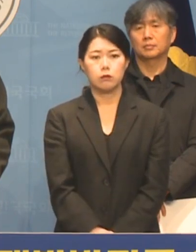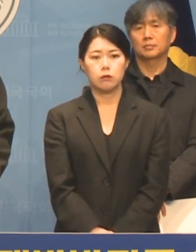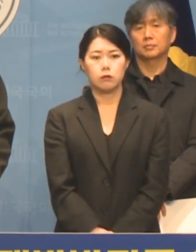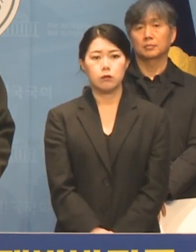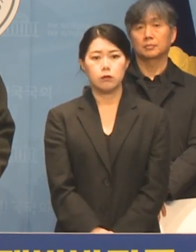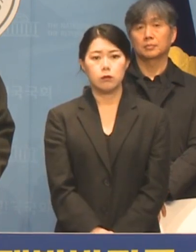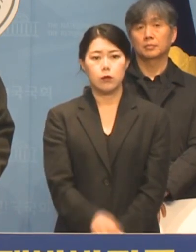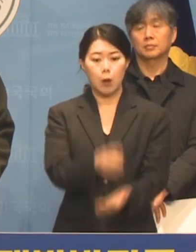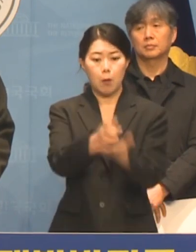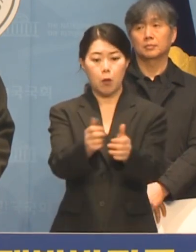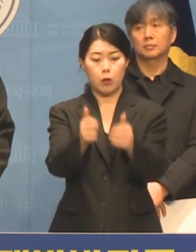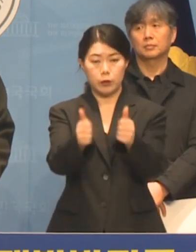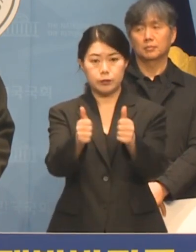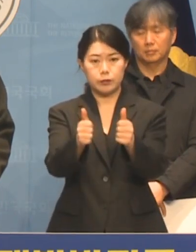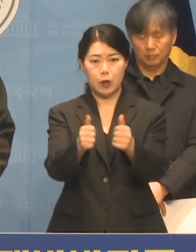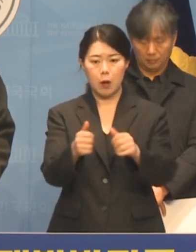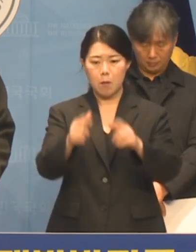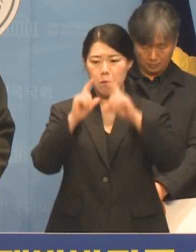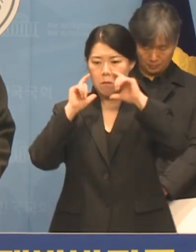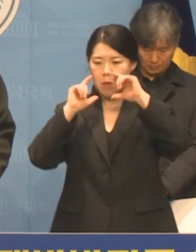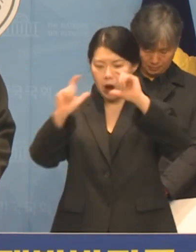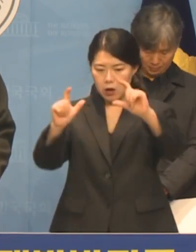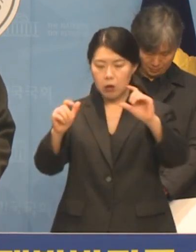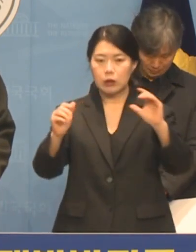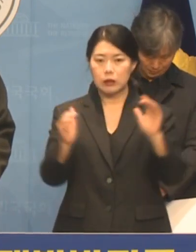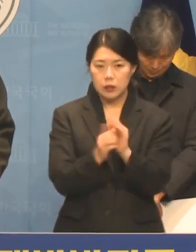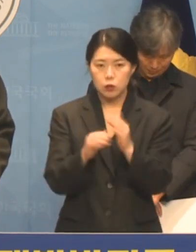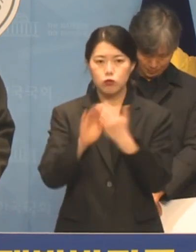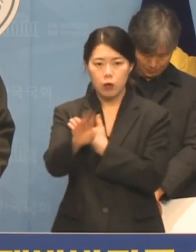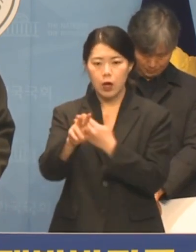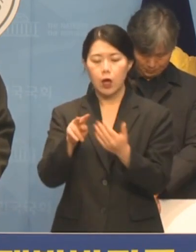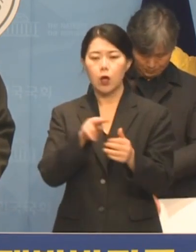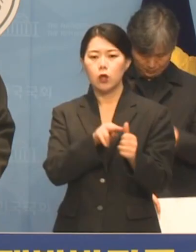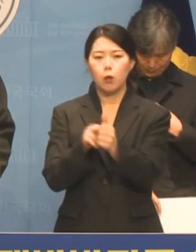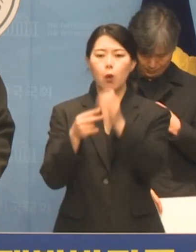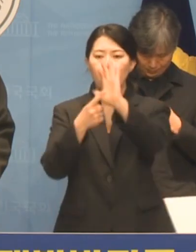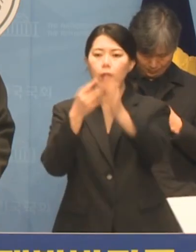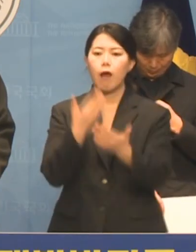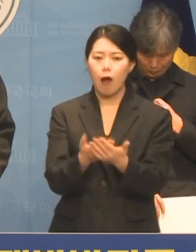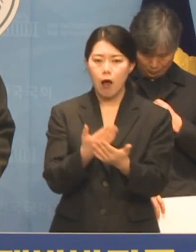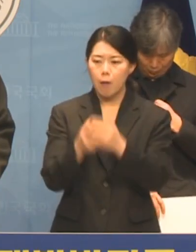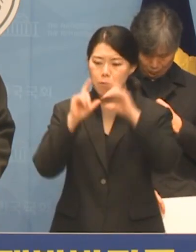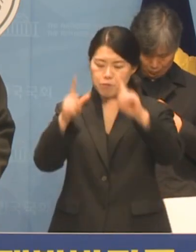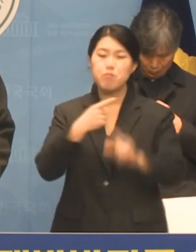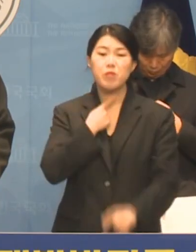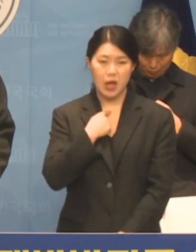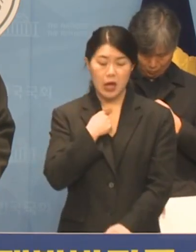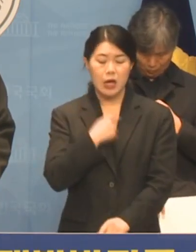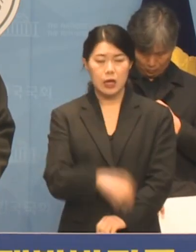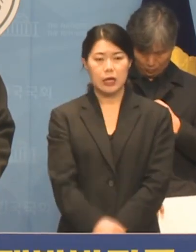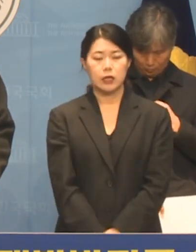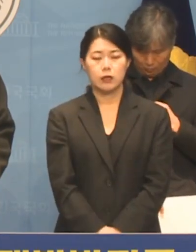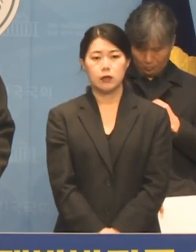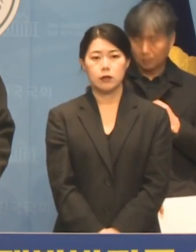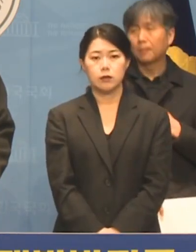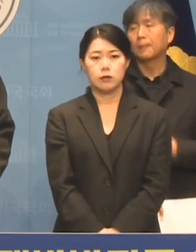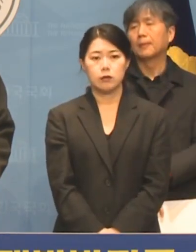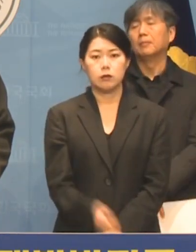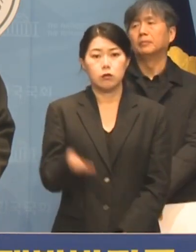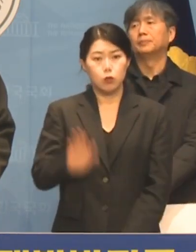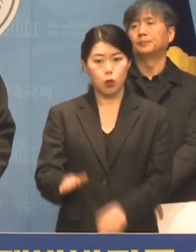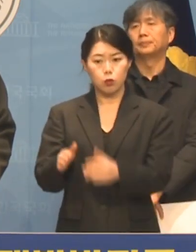다행히 법원이 판결을 해서 해당 정보들을 공개를 해라라고 이제 판결이 나오기도 했는데요. 그런데